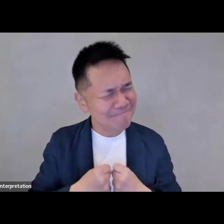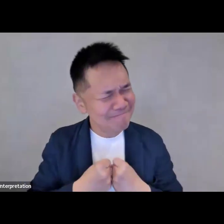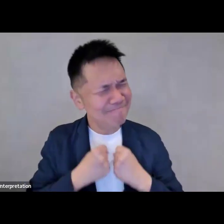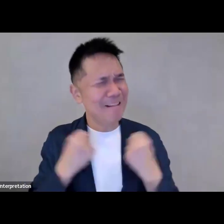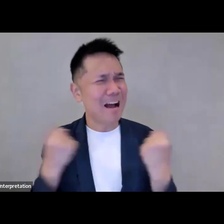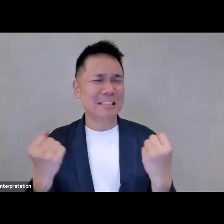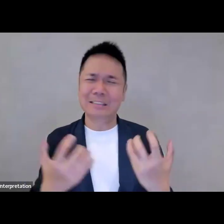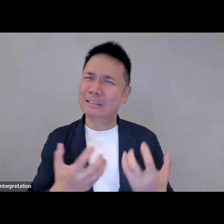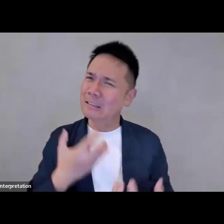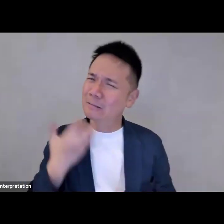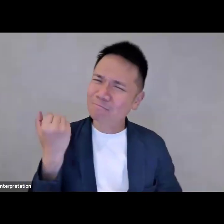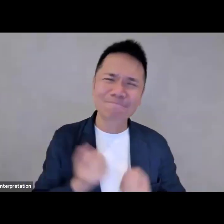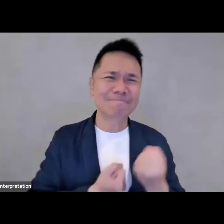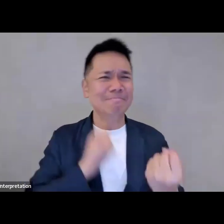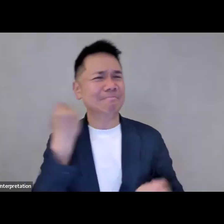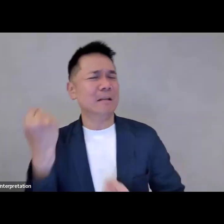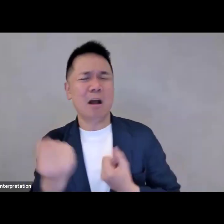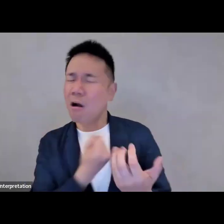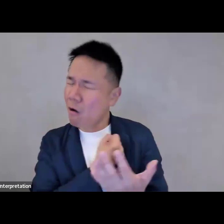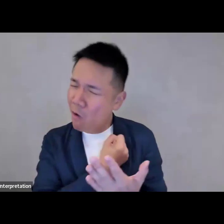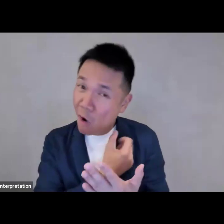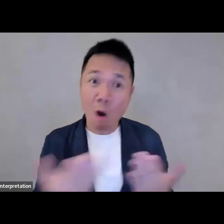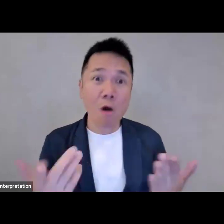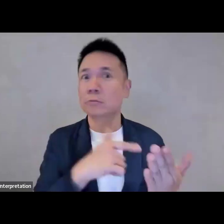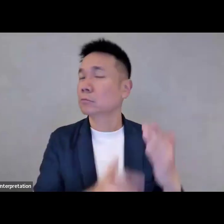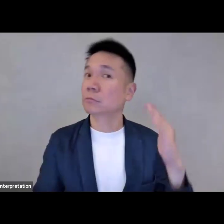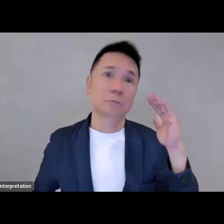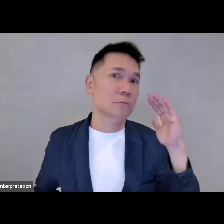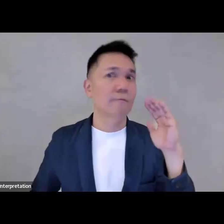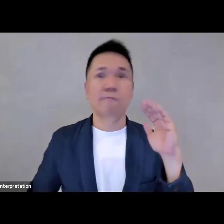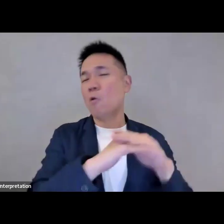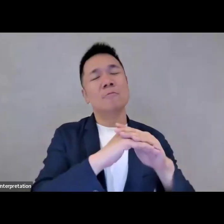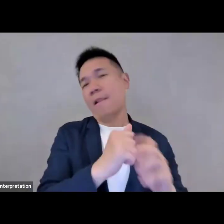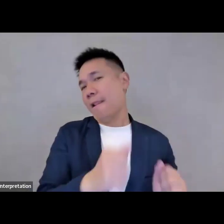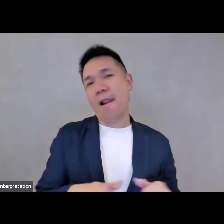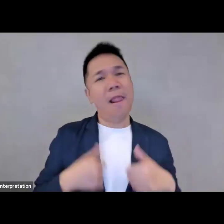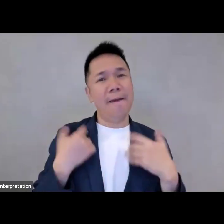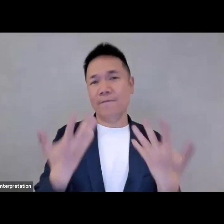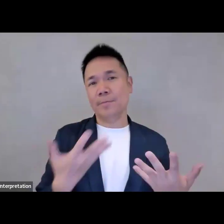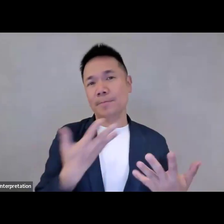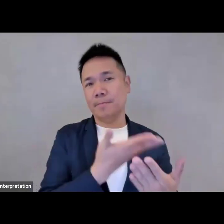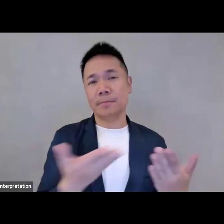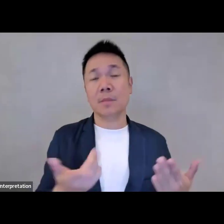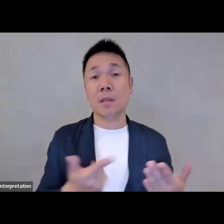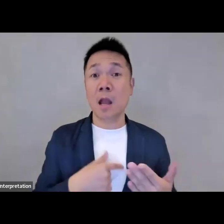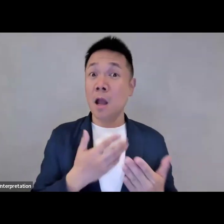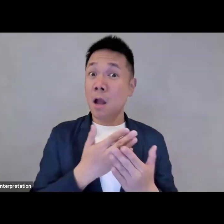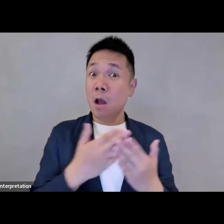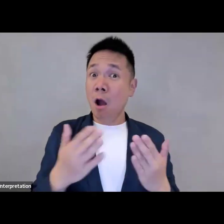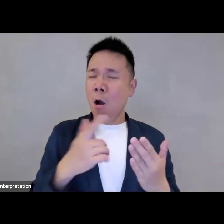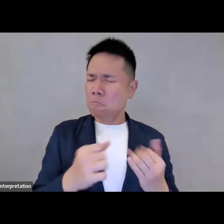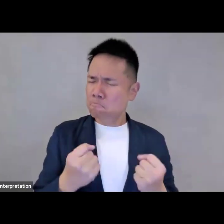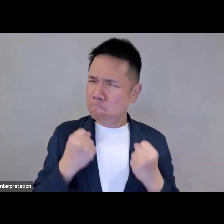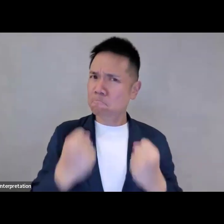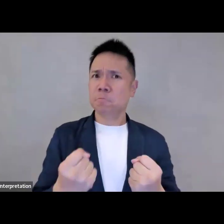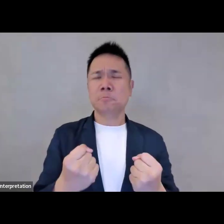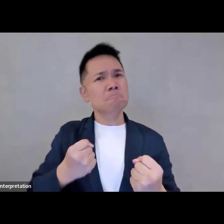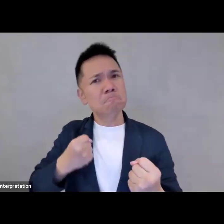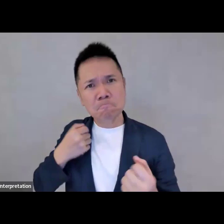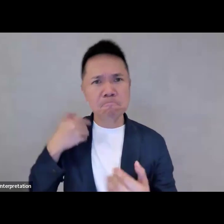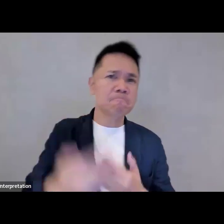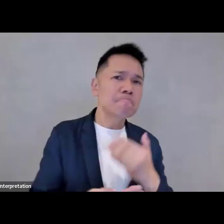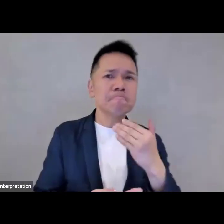他是会把自己的人生活得非常完整圆满的一个人。他不只是做事